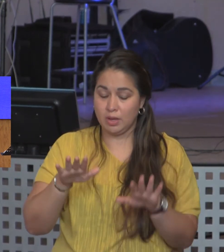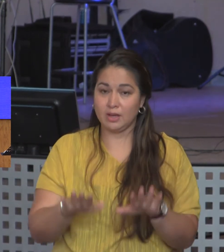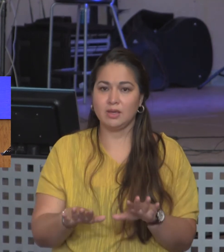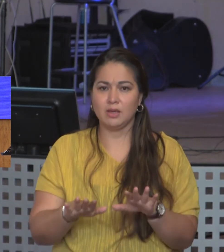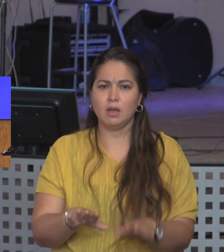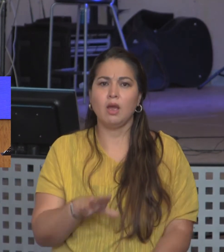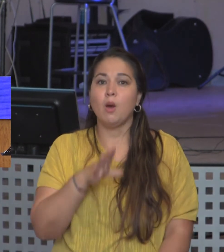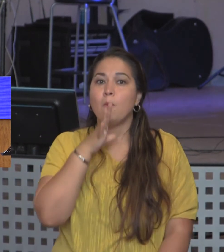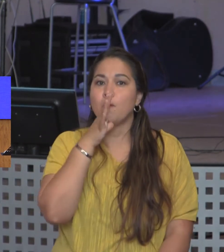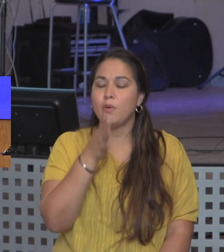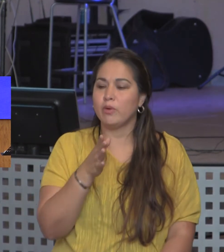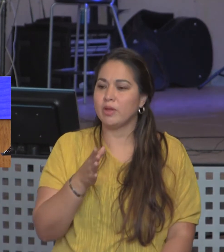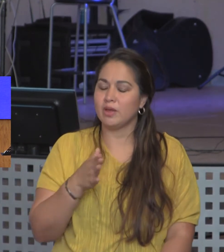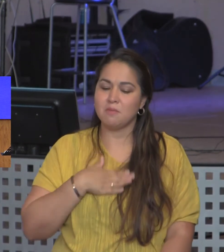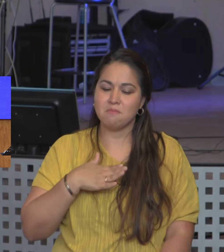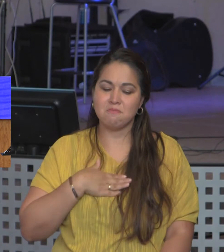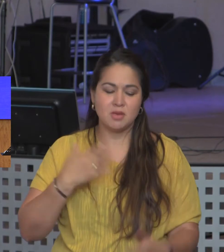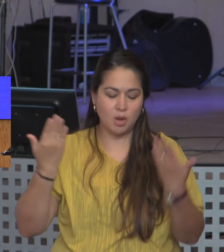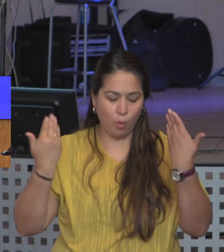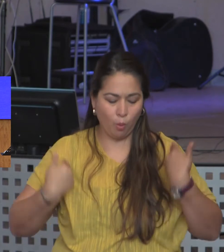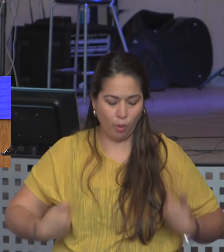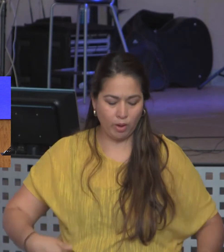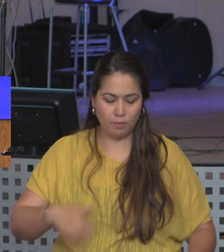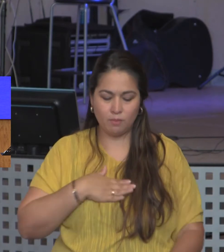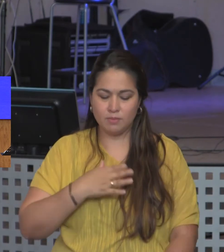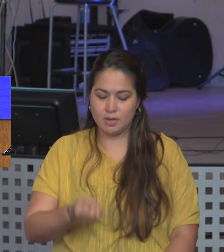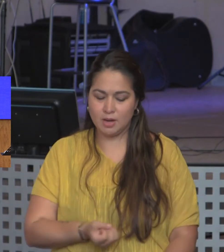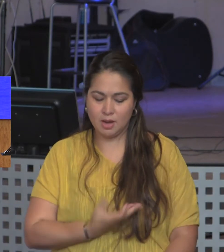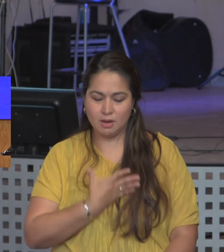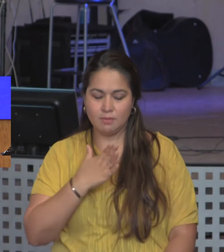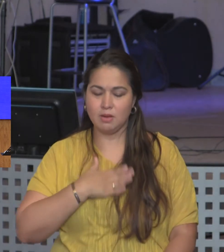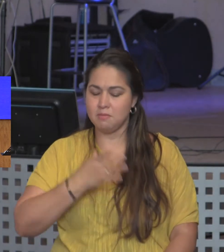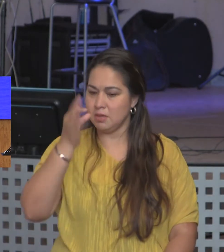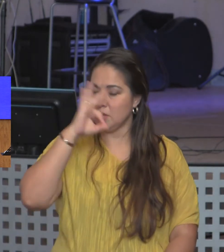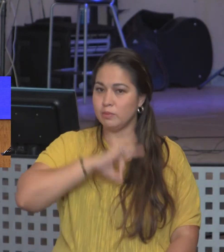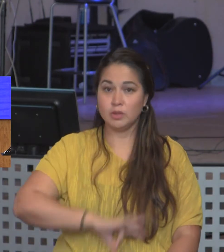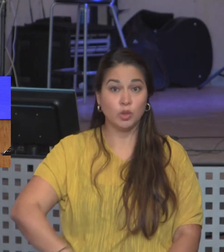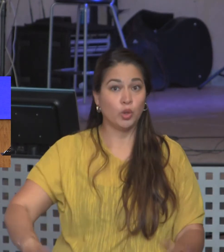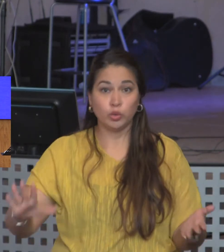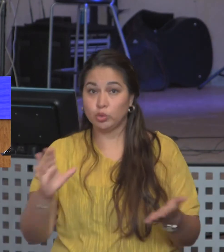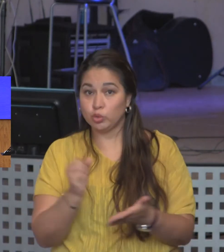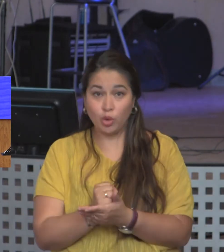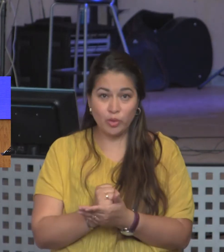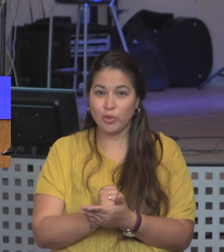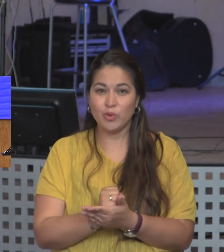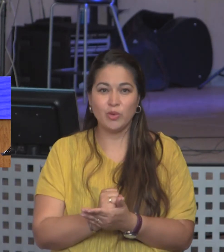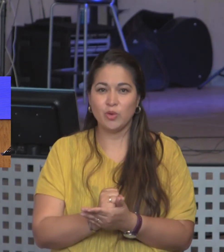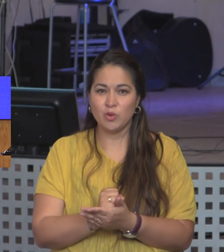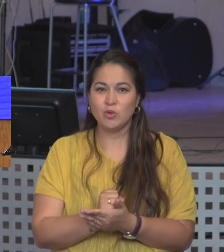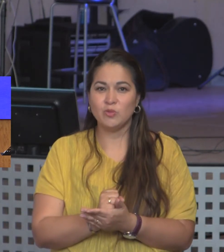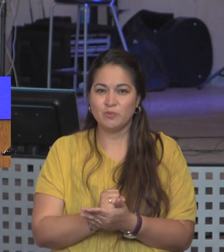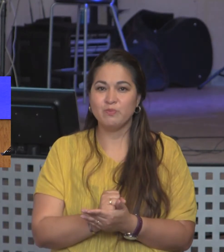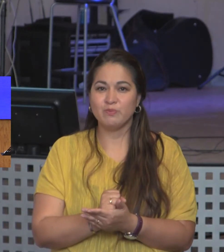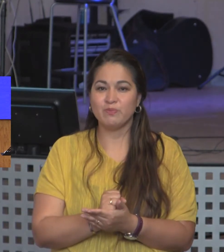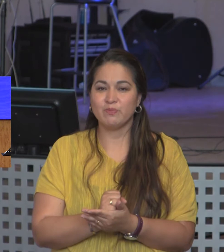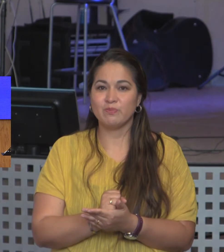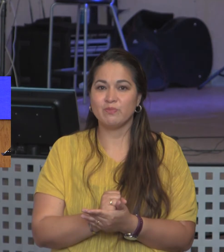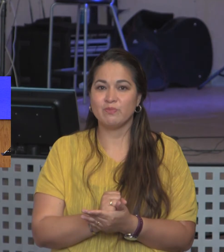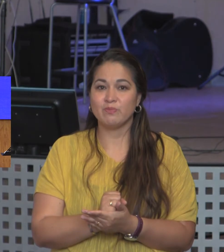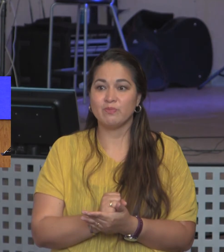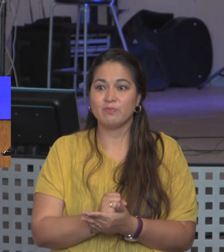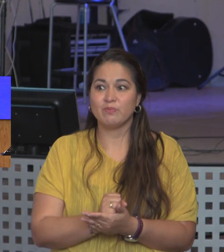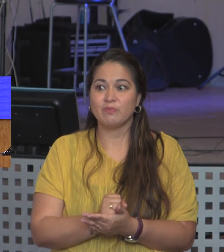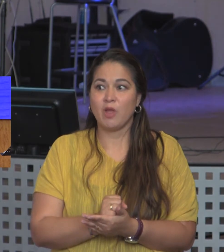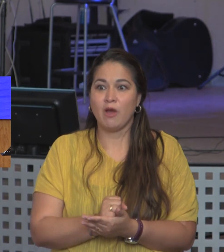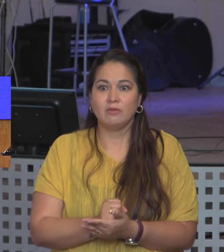aquí, porque mi cuerpo, mi alma, mi espíritu, todos ellos, de alguna manera que yo ni